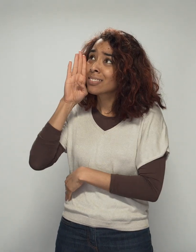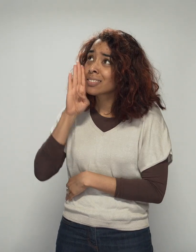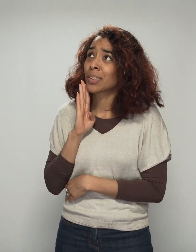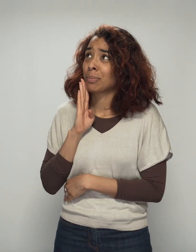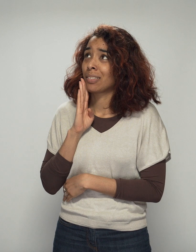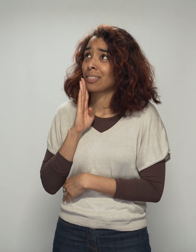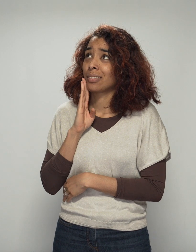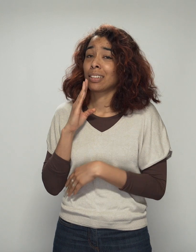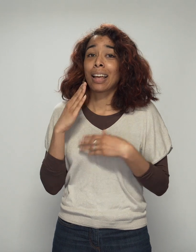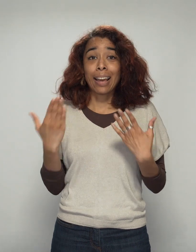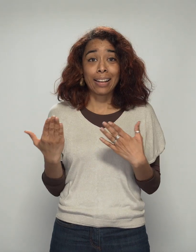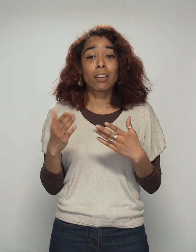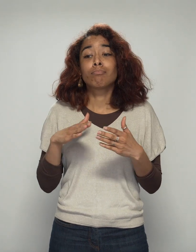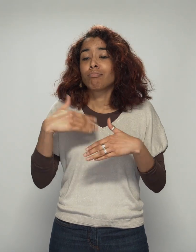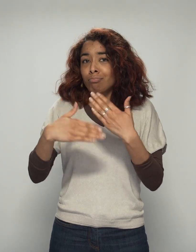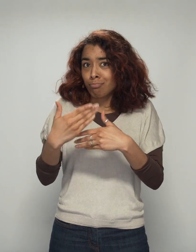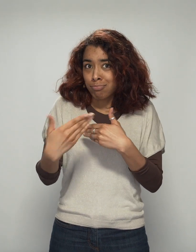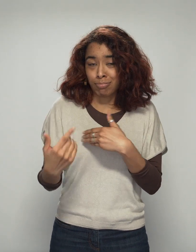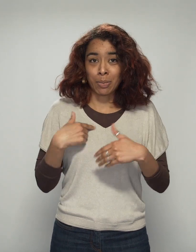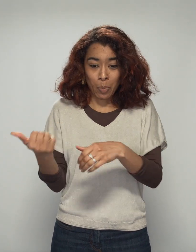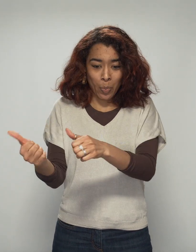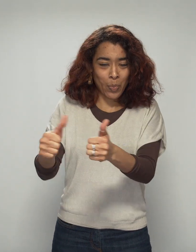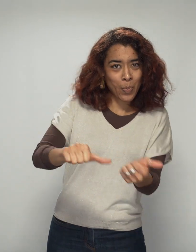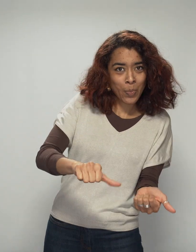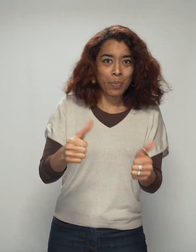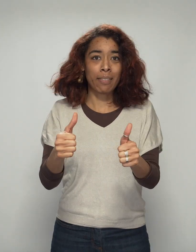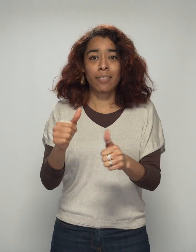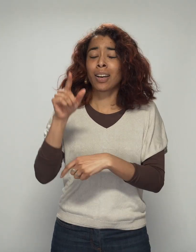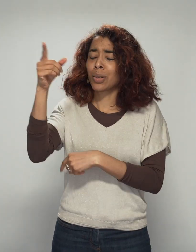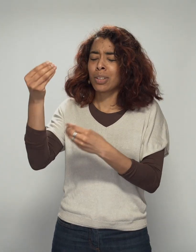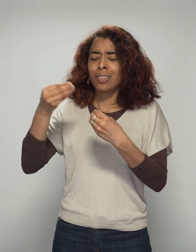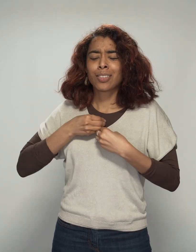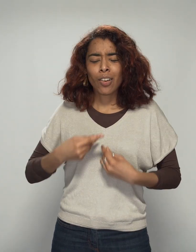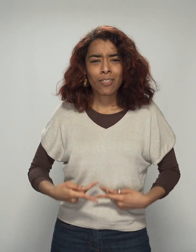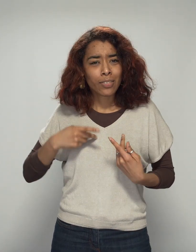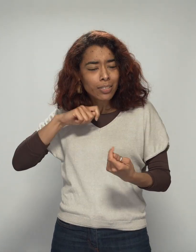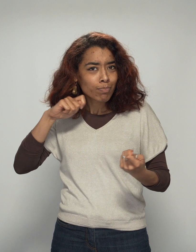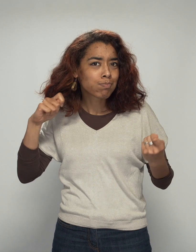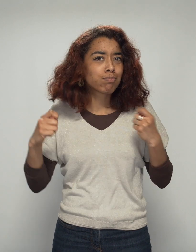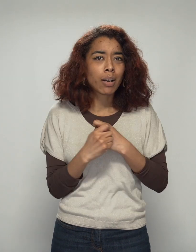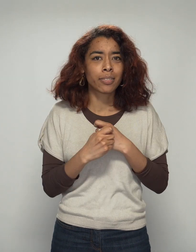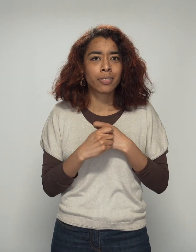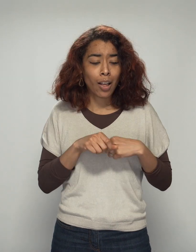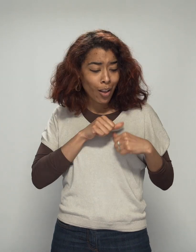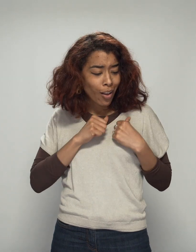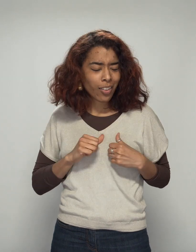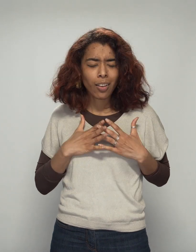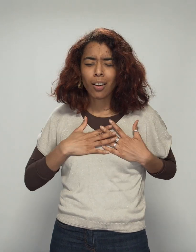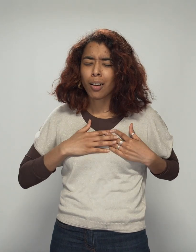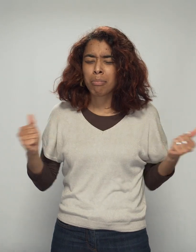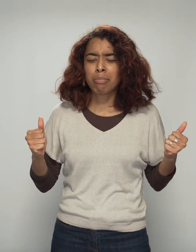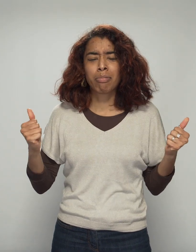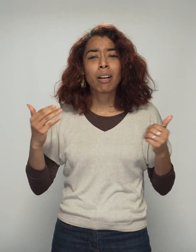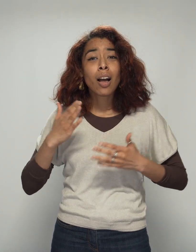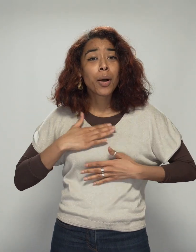vie. » Et vraiment, je me suis fait baptiser quelques mois après et vraiment, le Seigneur a changé ma vie. Il a restauré